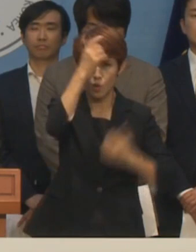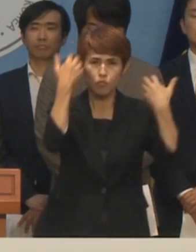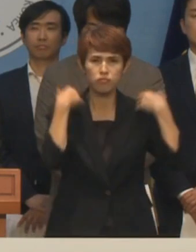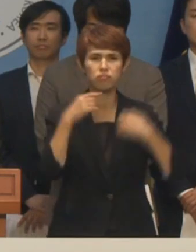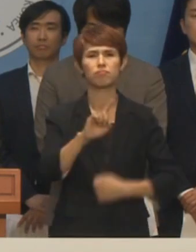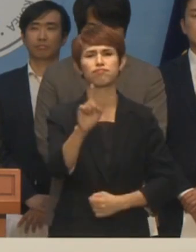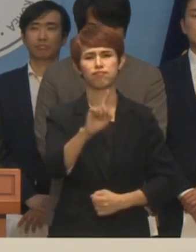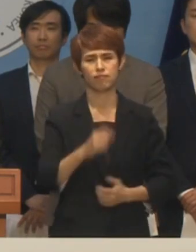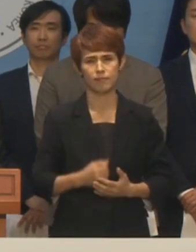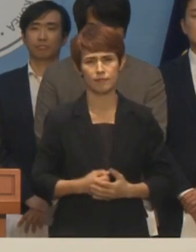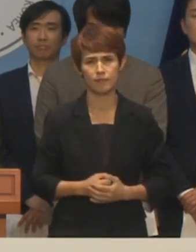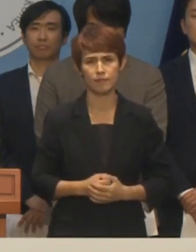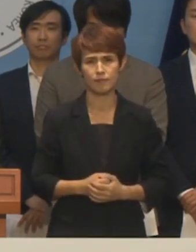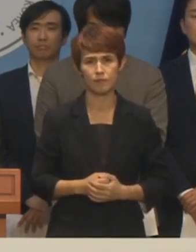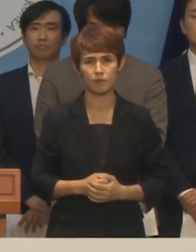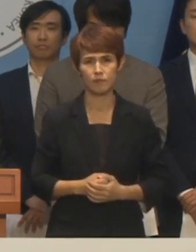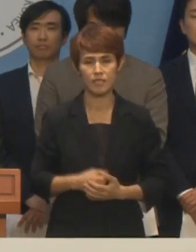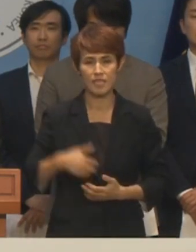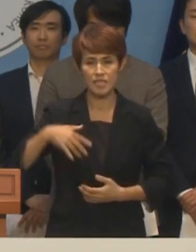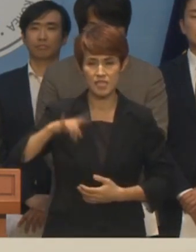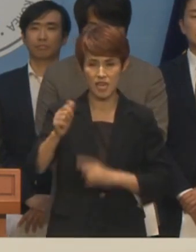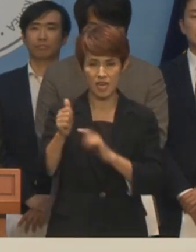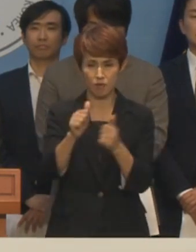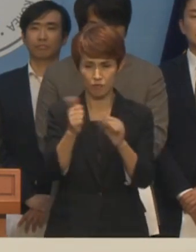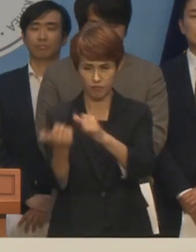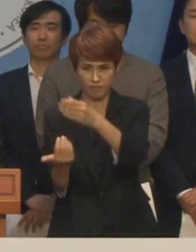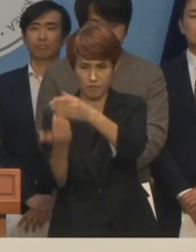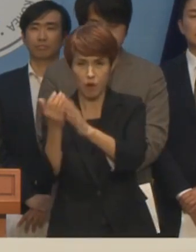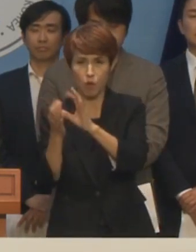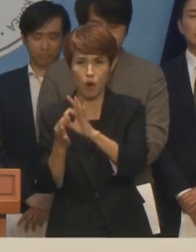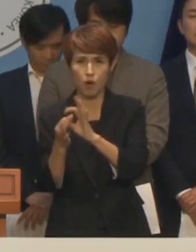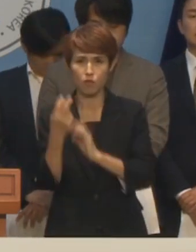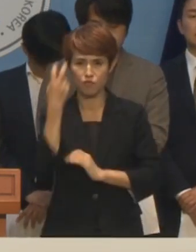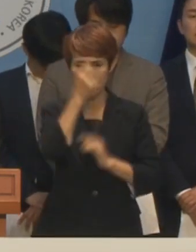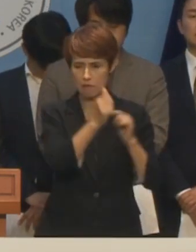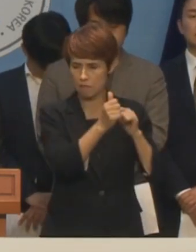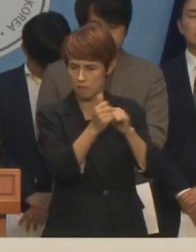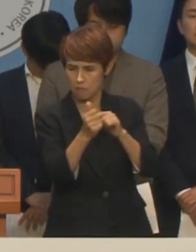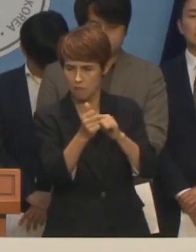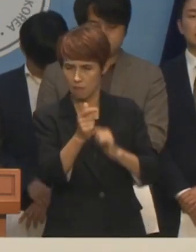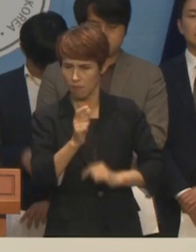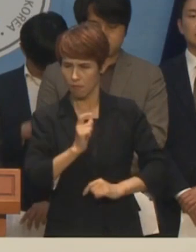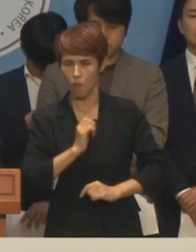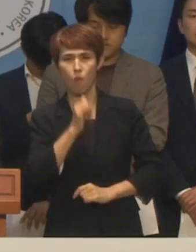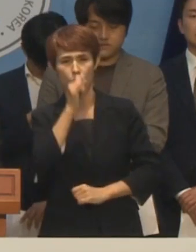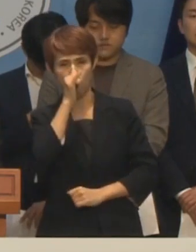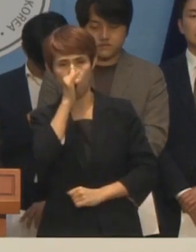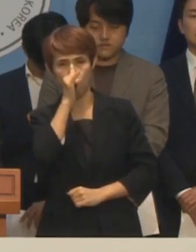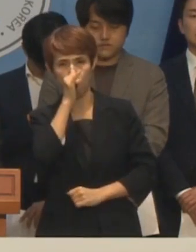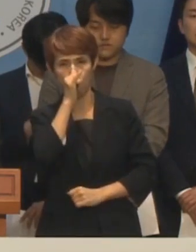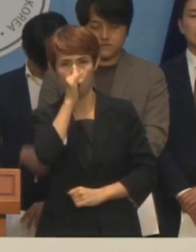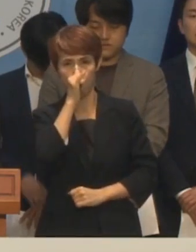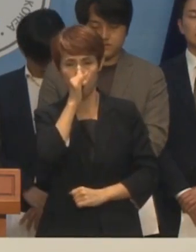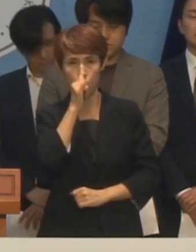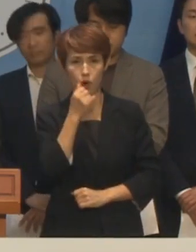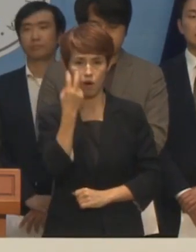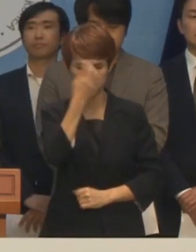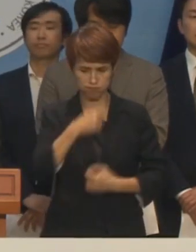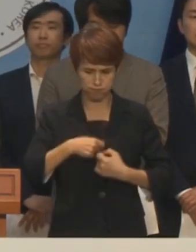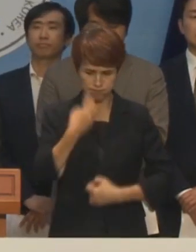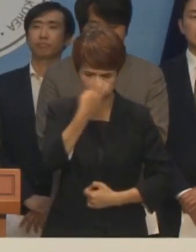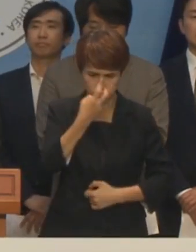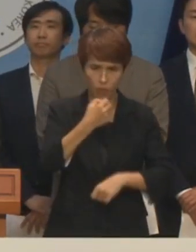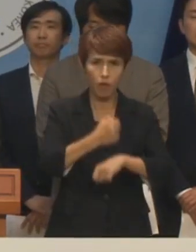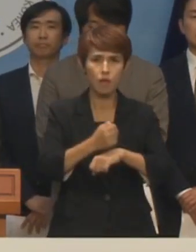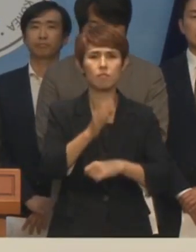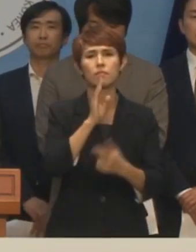있는 것입니까? 최혜병 순직 사건에 대한 수사 외압 의혹이 제기되는 만큼 당연히 이에 대한 진상규명이